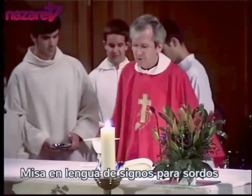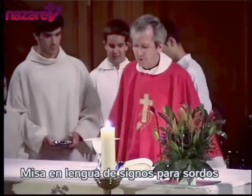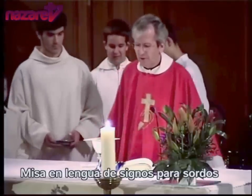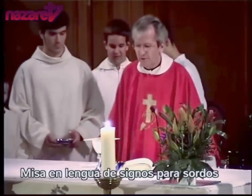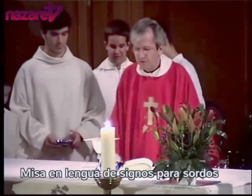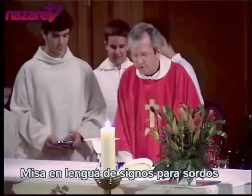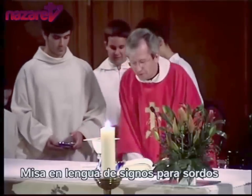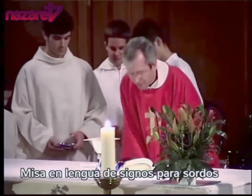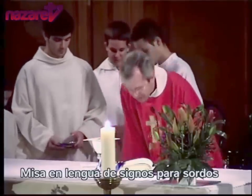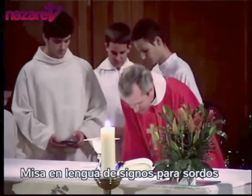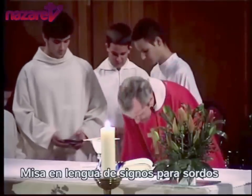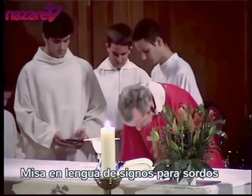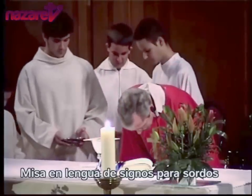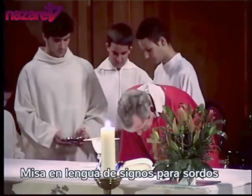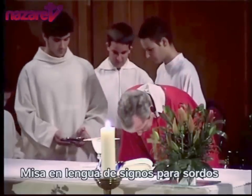Señor.